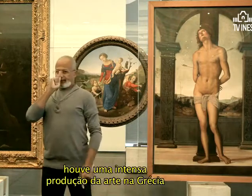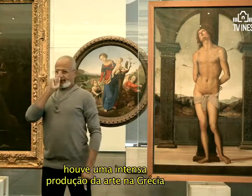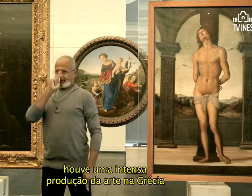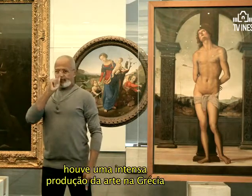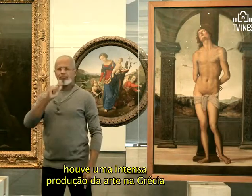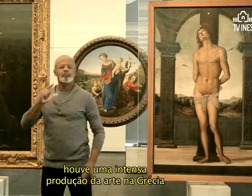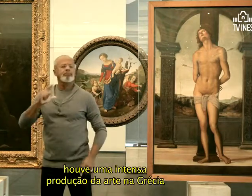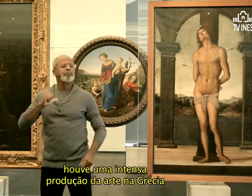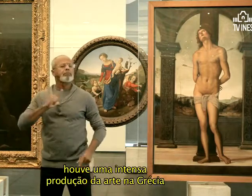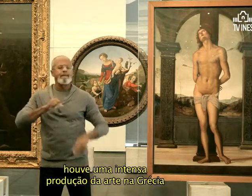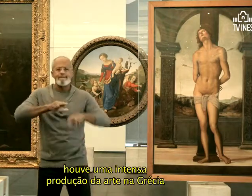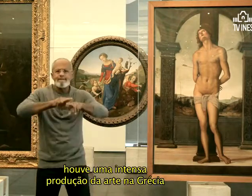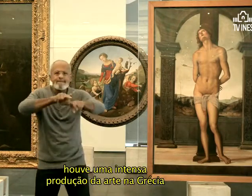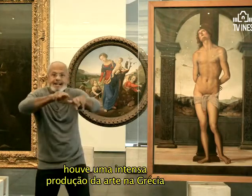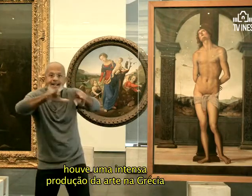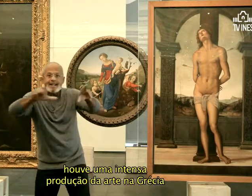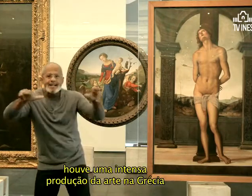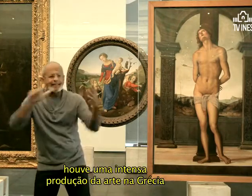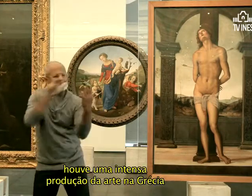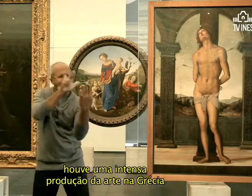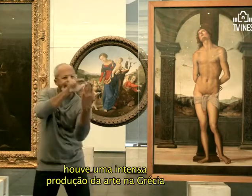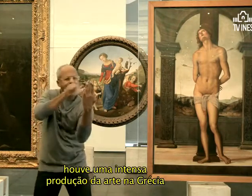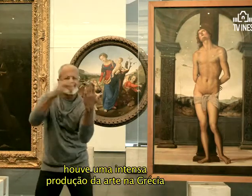houve uma intensa produção da arte na Grécia.